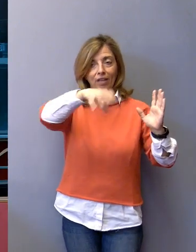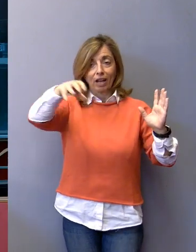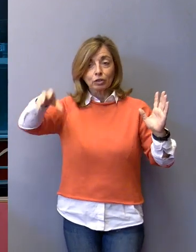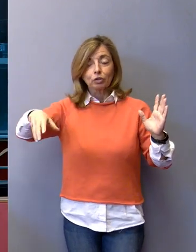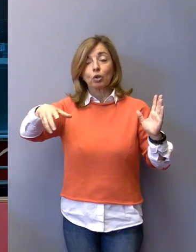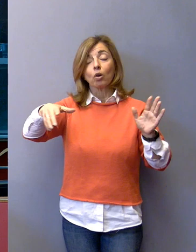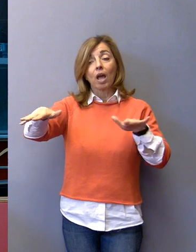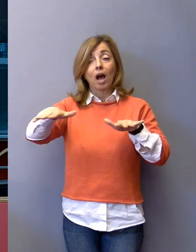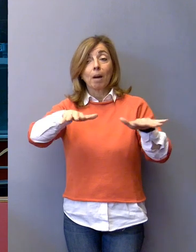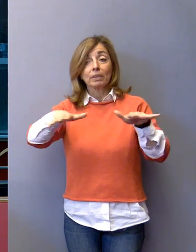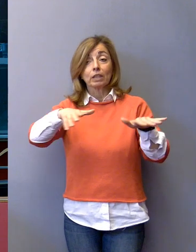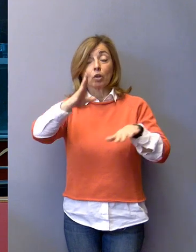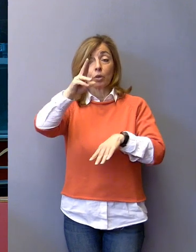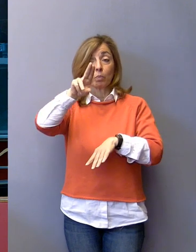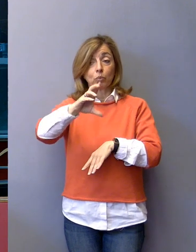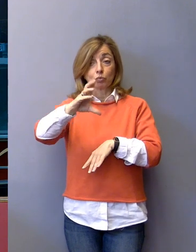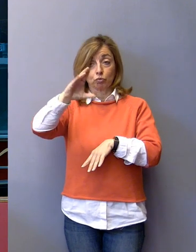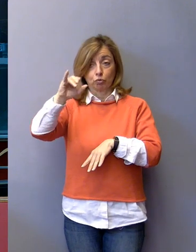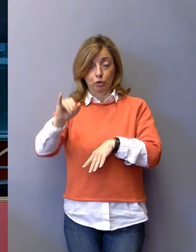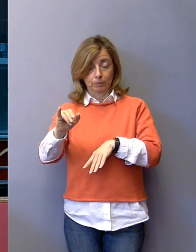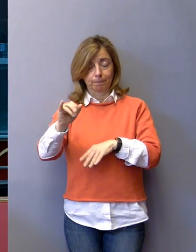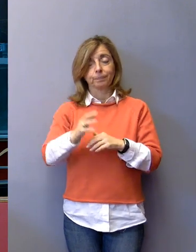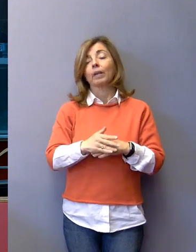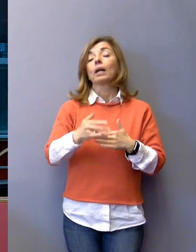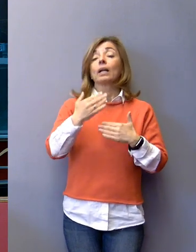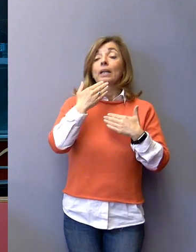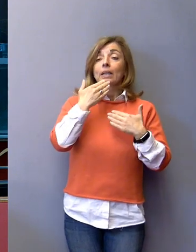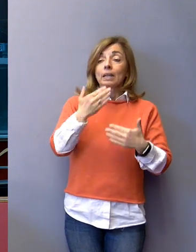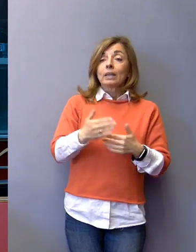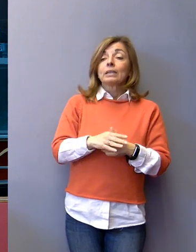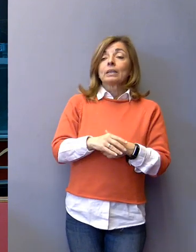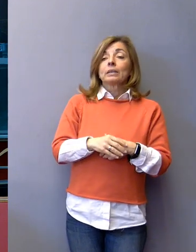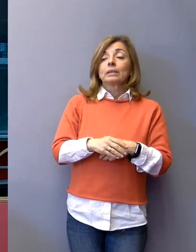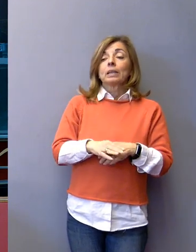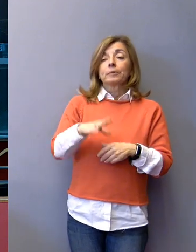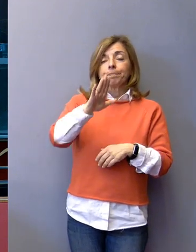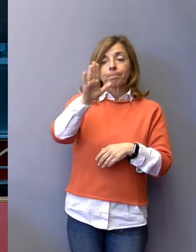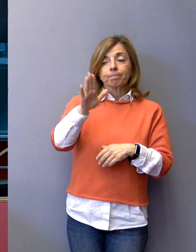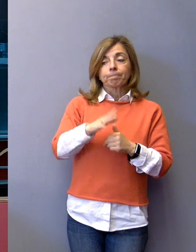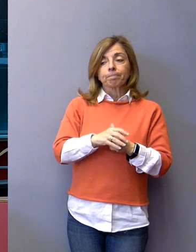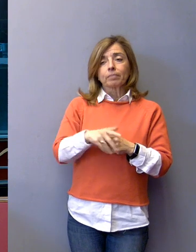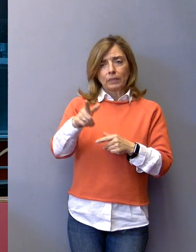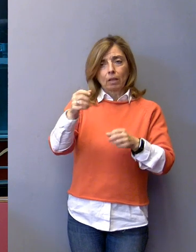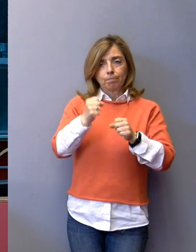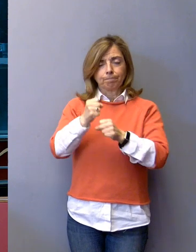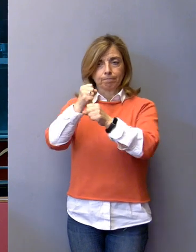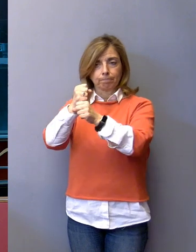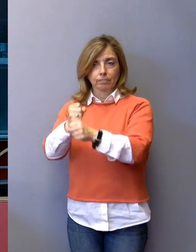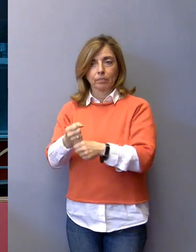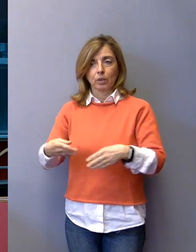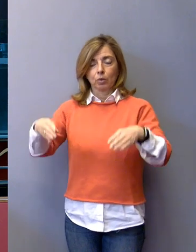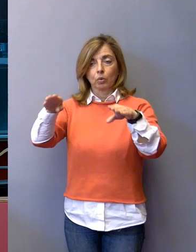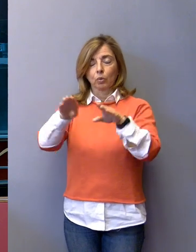prego mi sembra mi sembra che l'intervento del consigliere bertorello si sia adesso le do la parola per concludere queste emozioni d'ordine